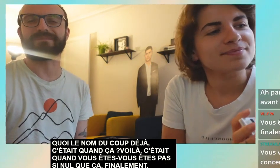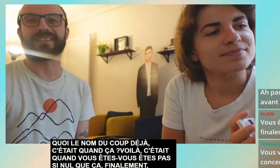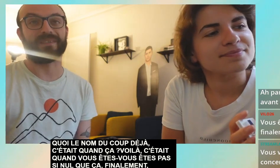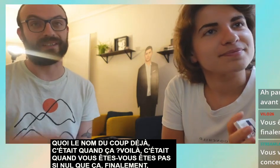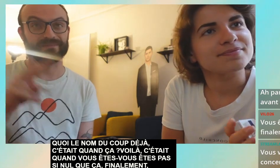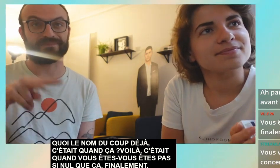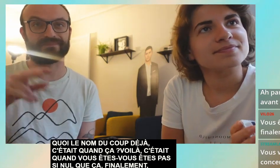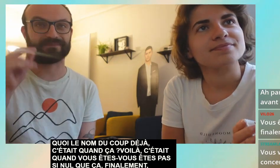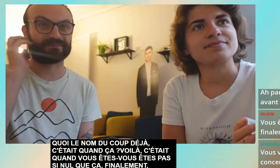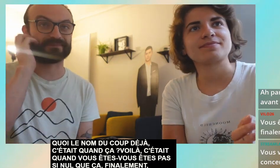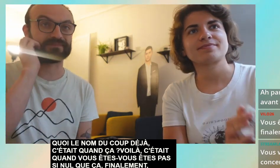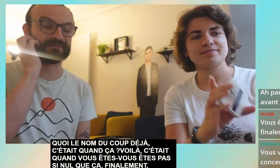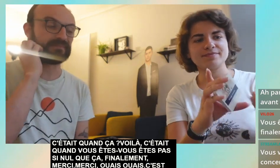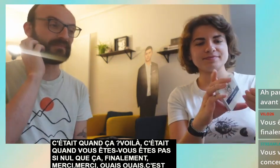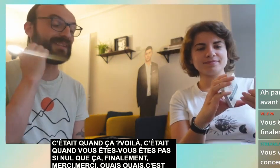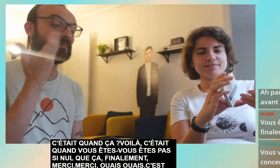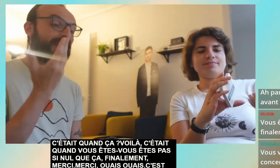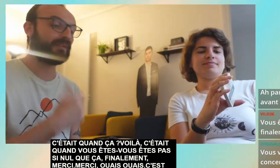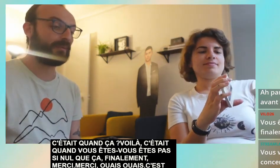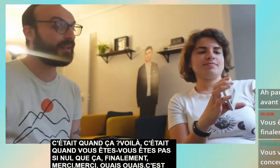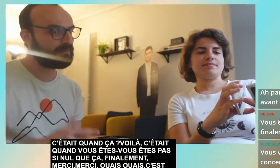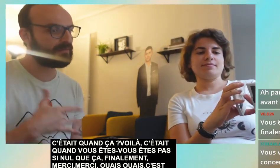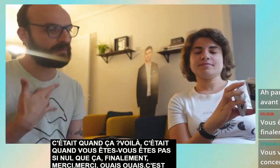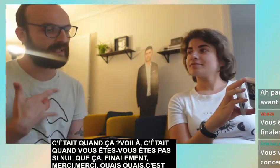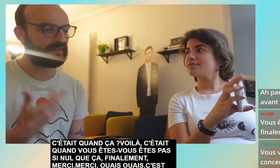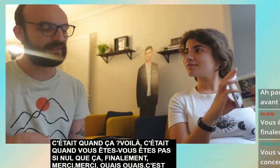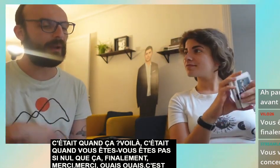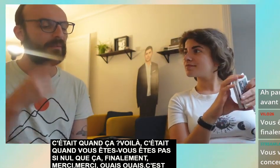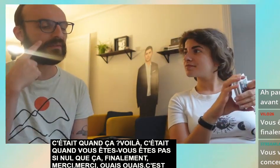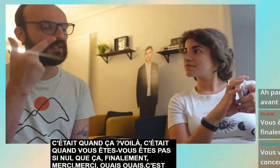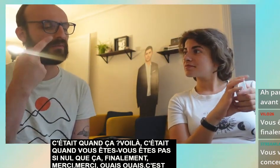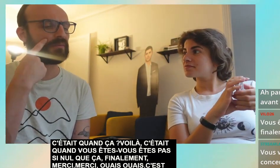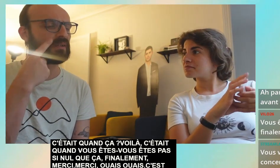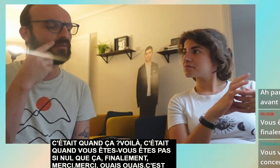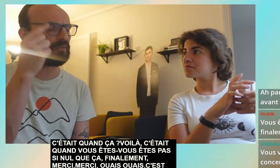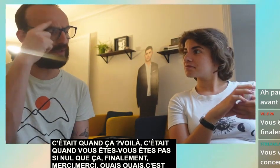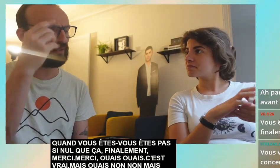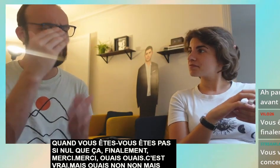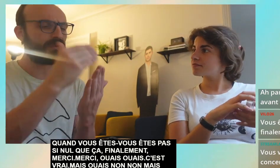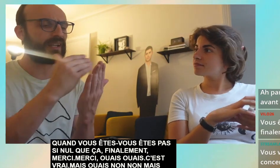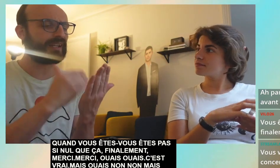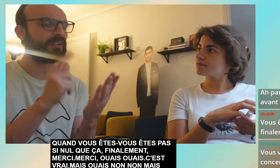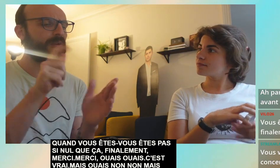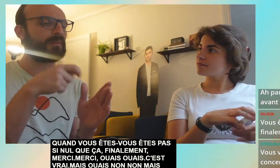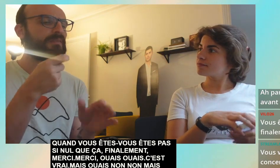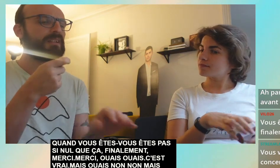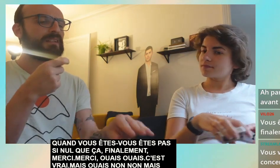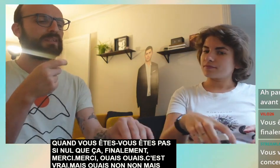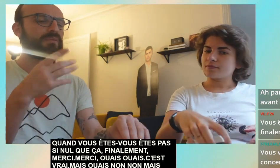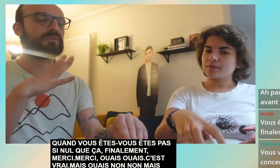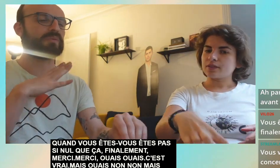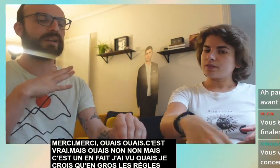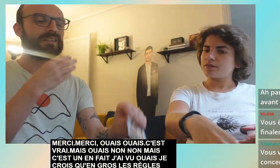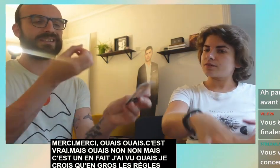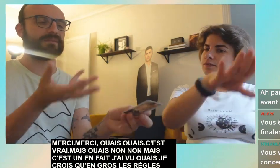C'est vrai. Mais ouais, non, mais c'est intéressant. En fait, j'ai vu, ouais, je crois qu'en gros, les règles, normalement, c'est juste tu as les